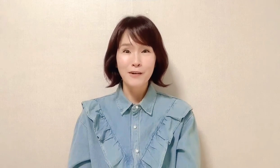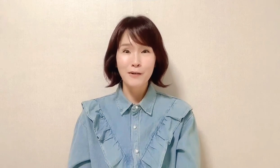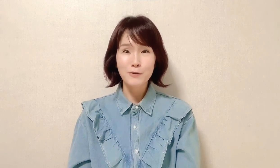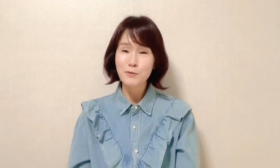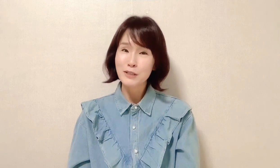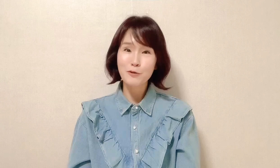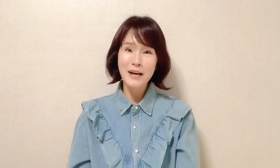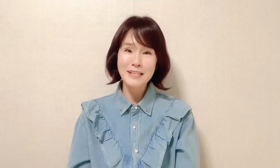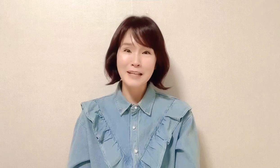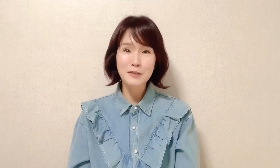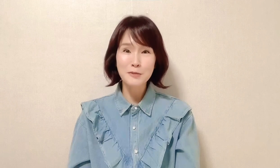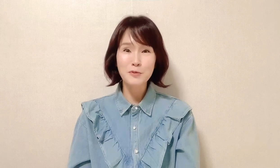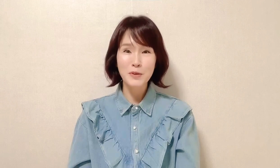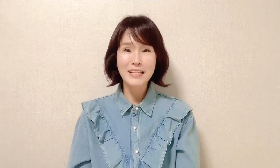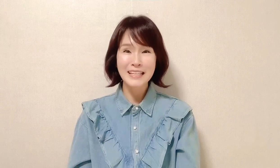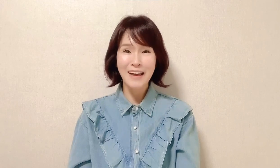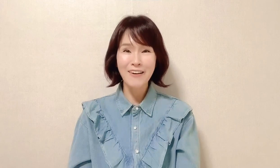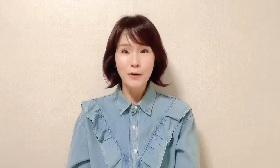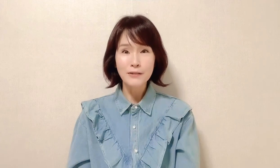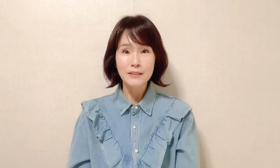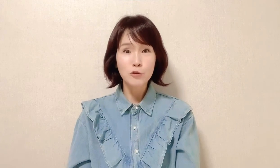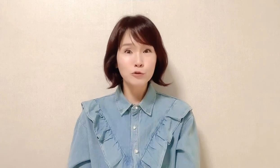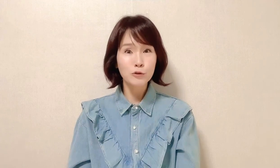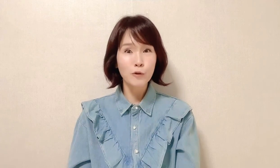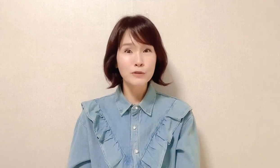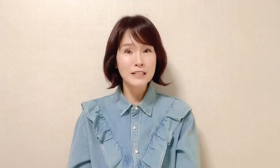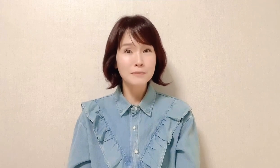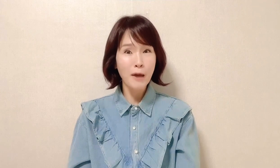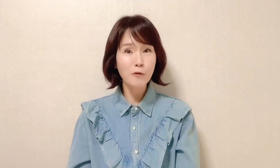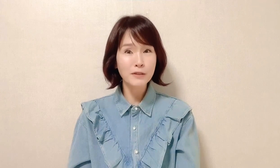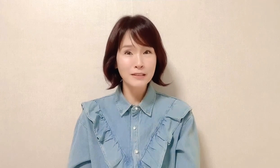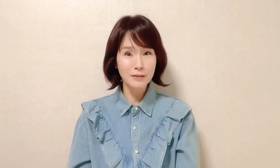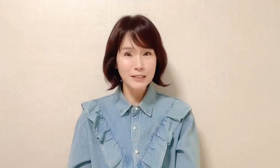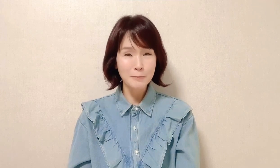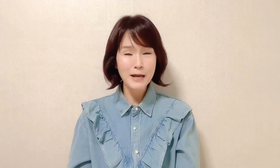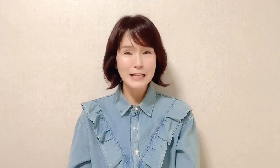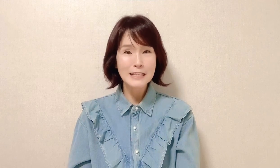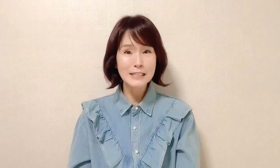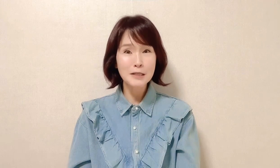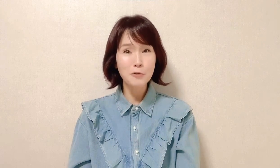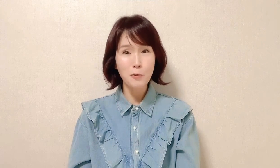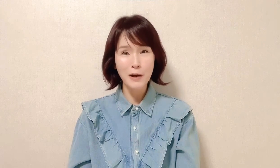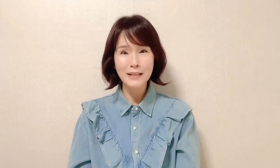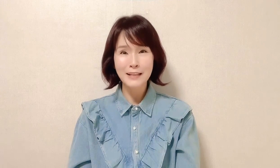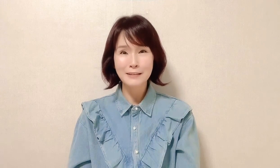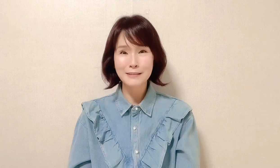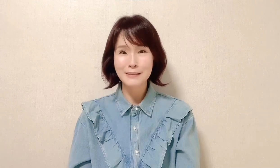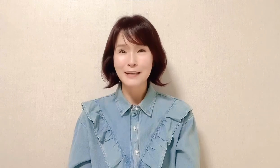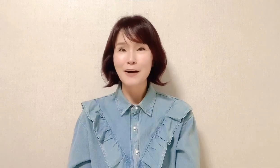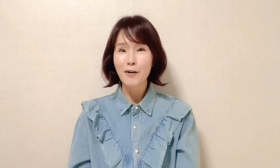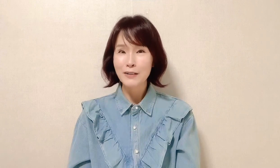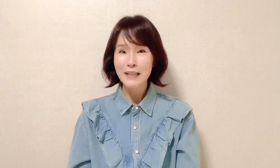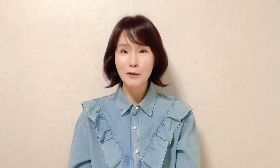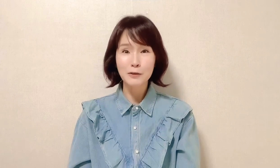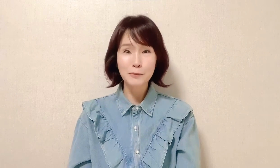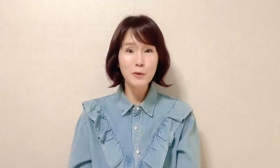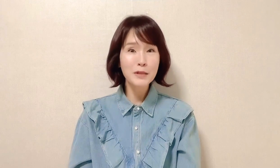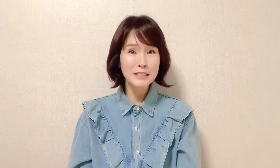좀 지루해하지 않으셨으면 좋겠는데요. 그래도 여러분 지금 배울 땐 이렇지만 실제로 곡할 때는 이 단어들